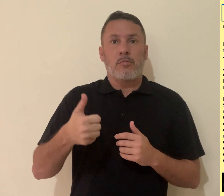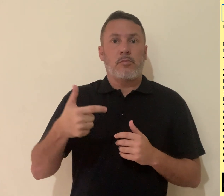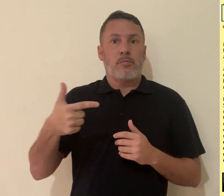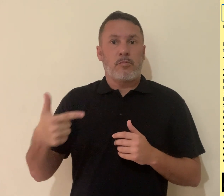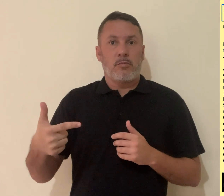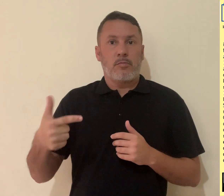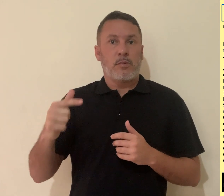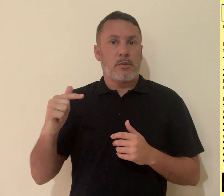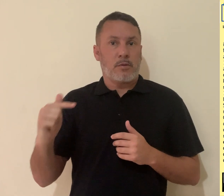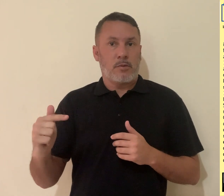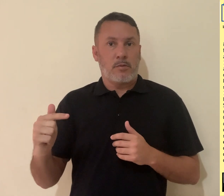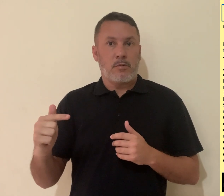127º